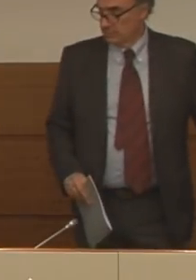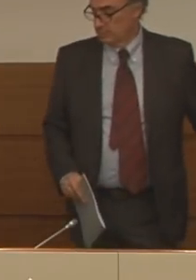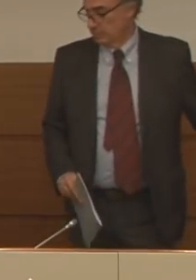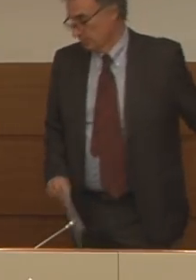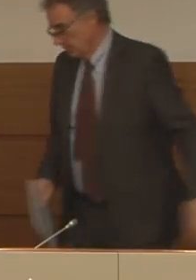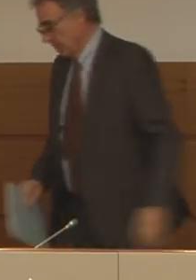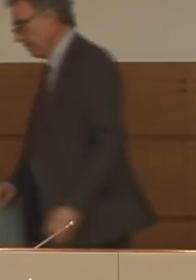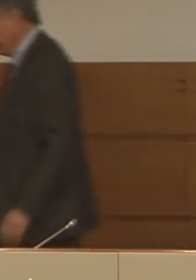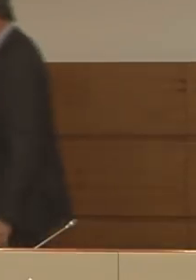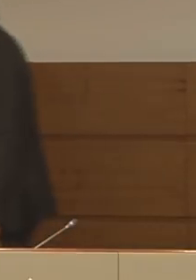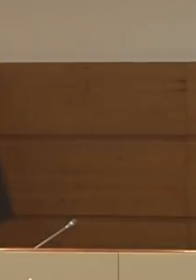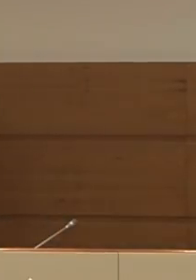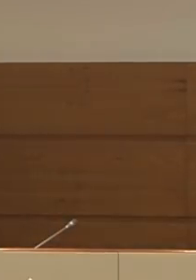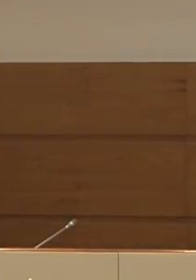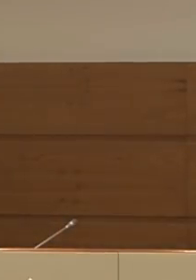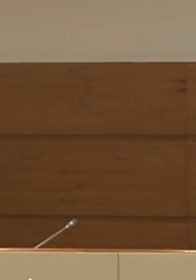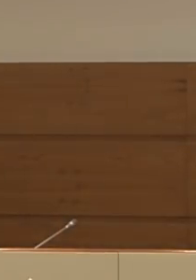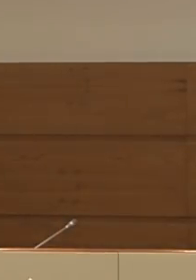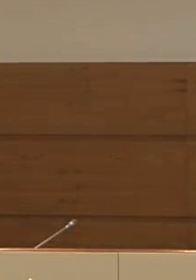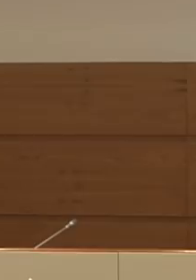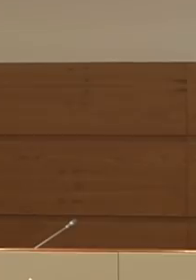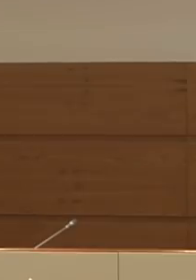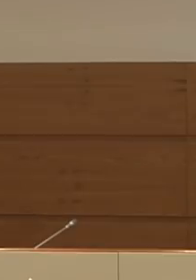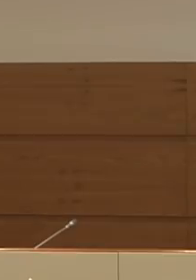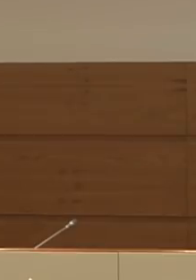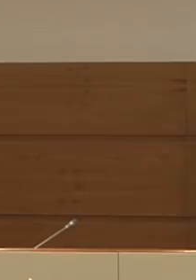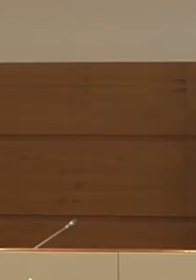milano di label che qui